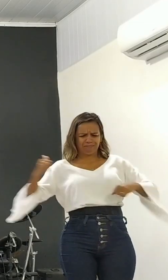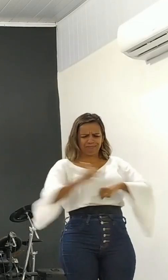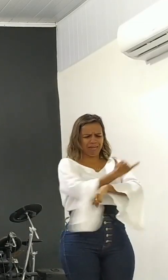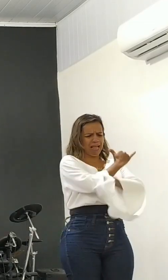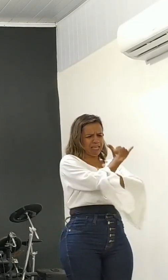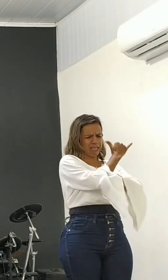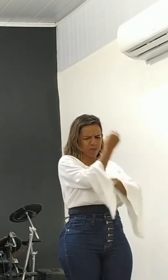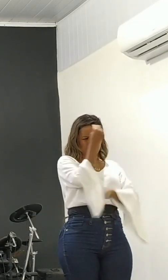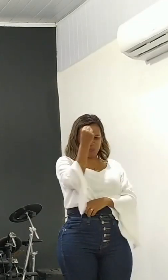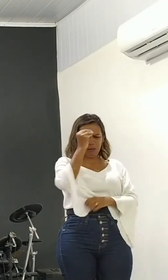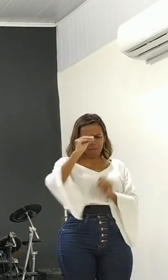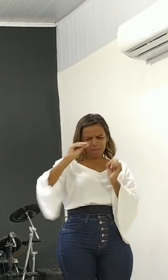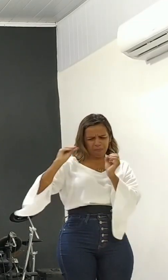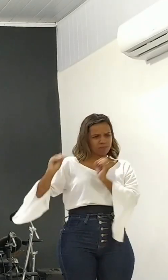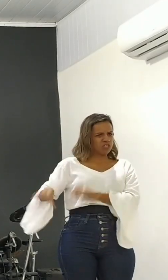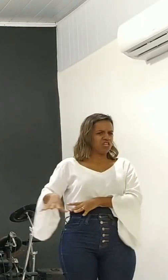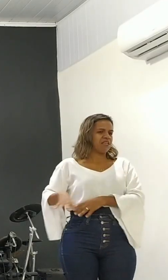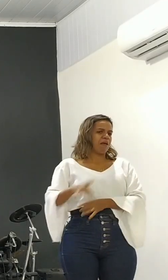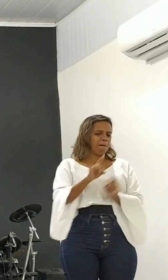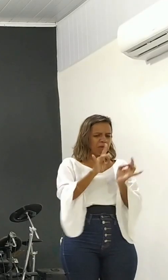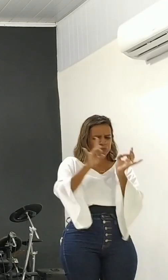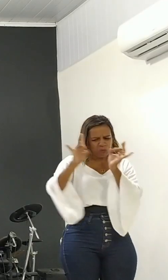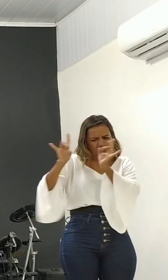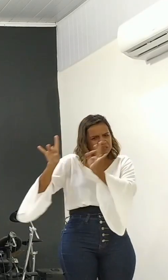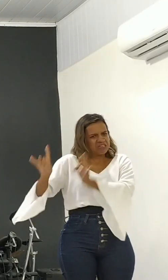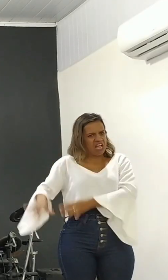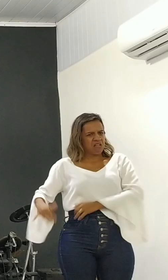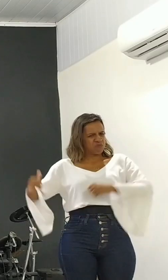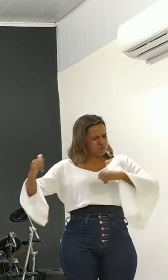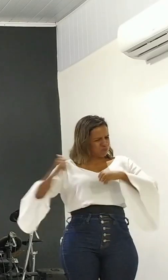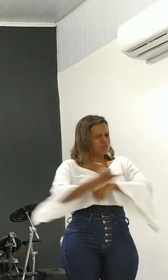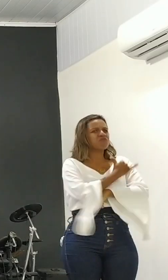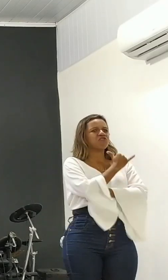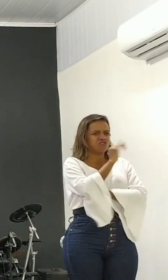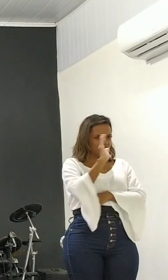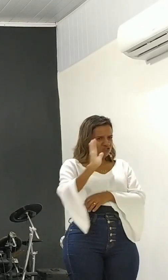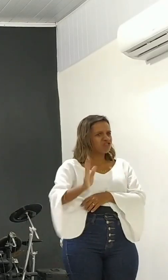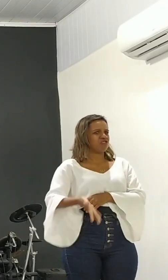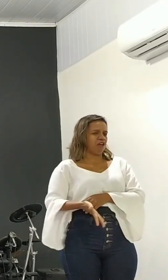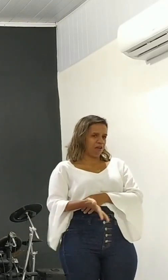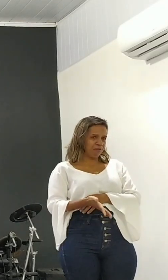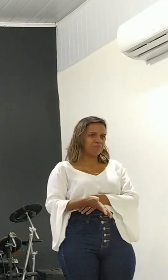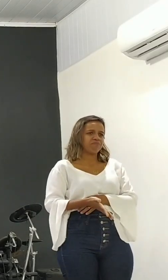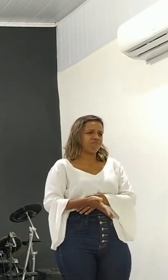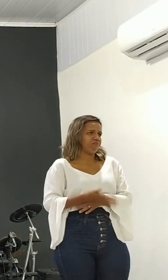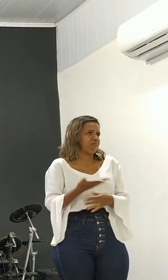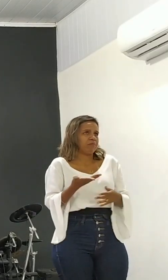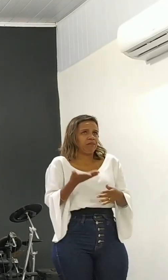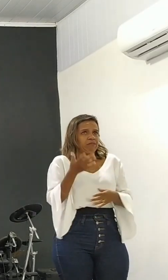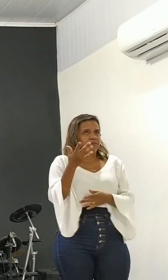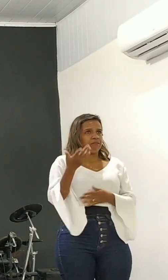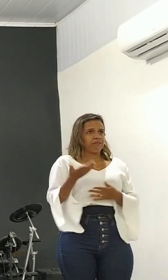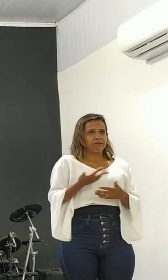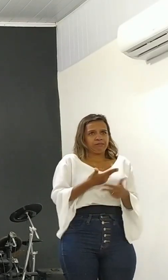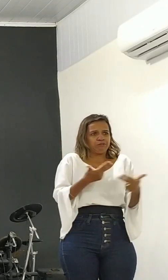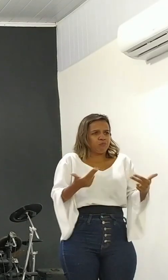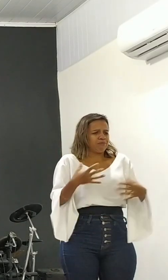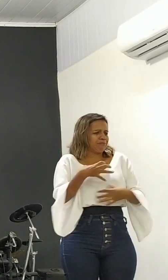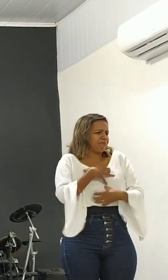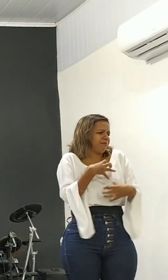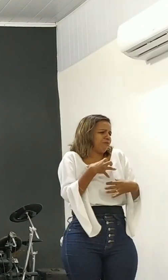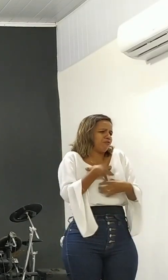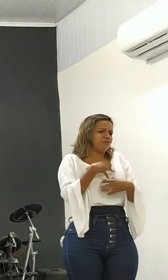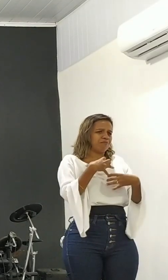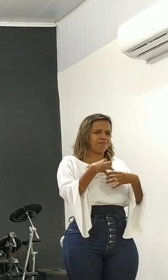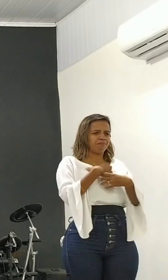foram abandonados, né? Foram enganados, foram, sei lá, tantos